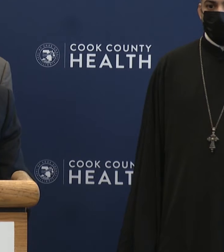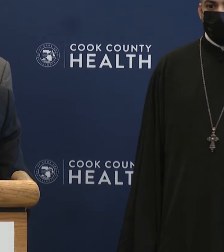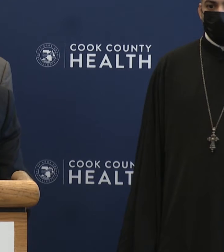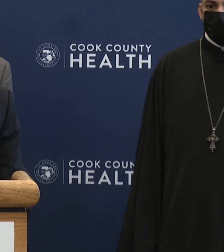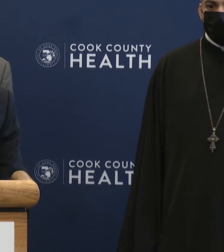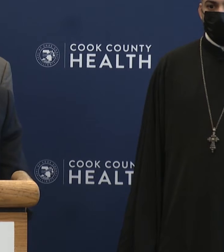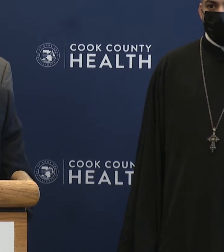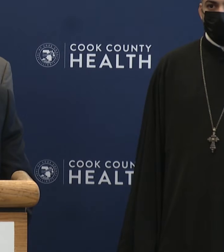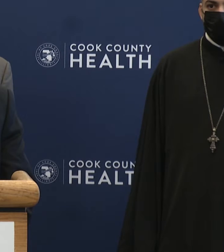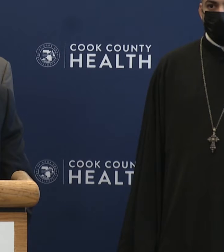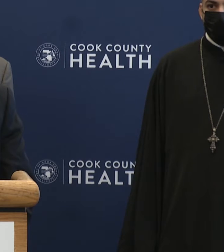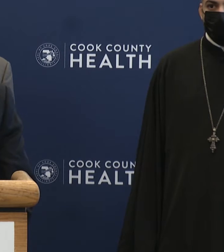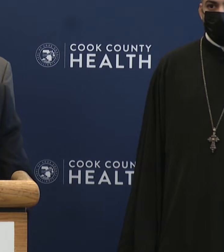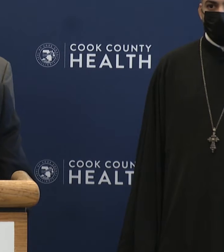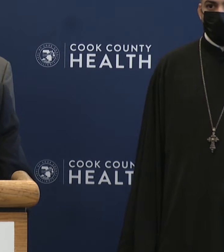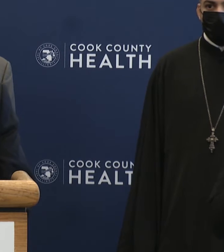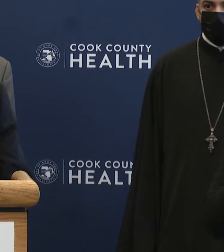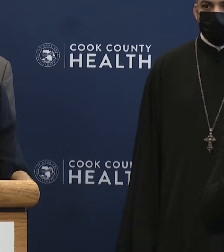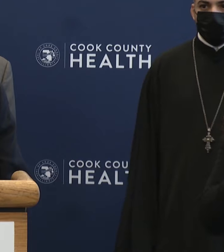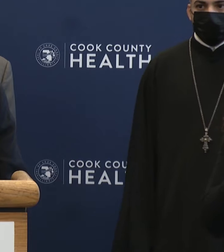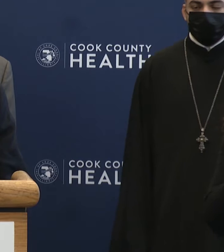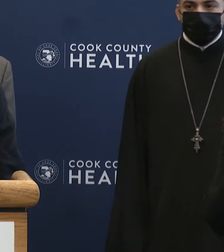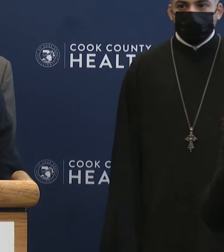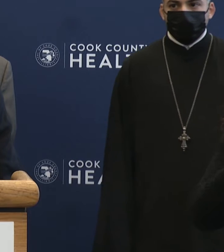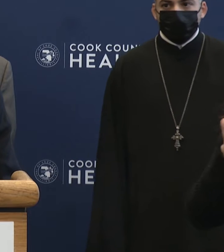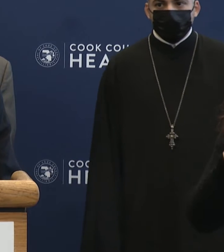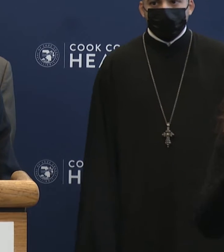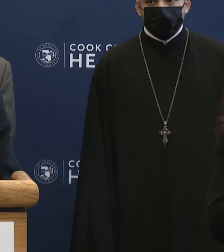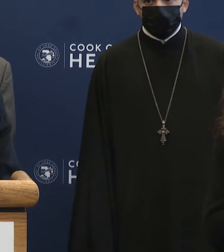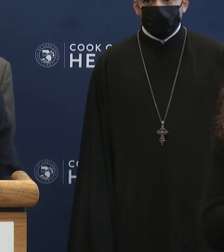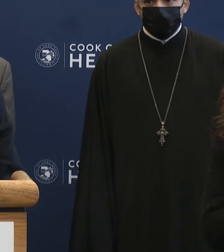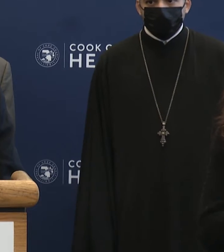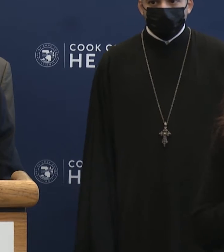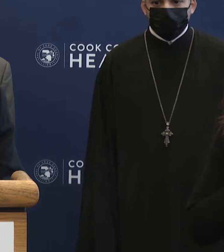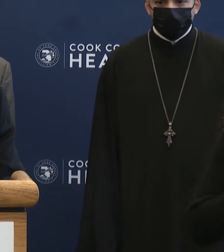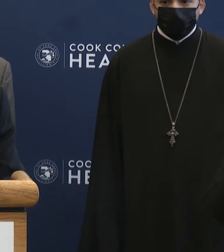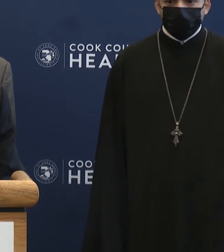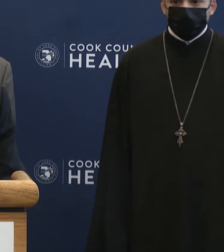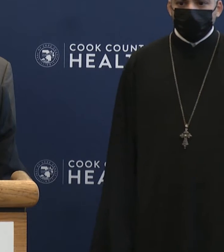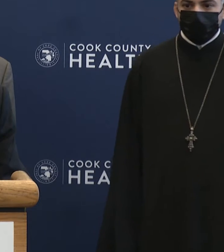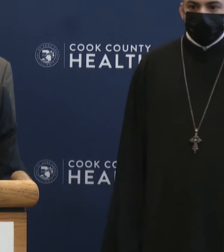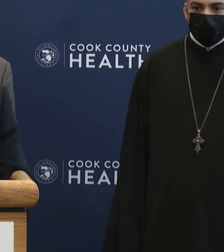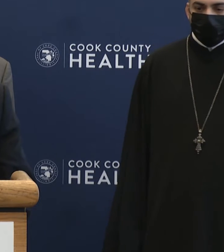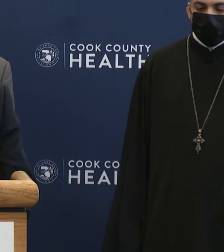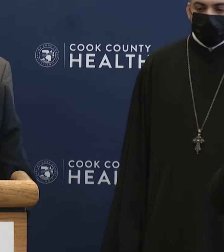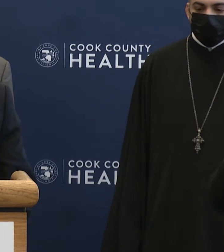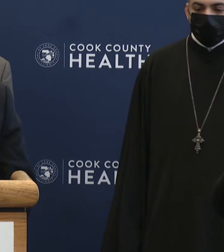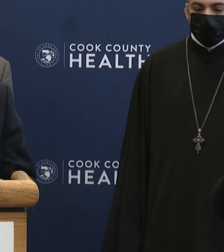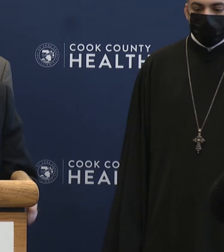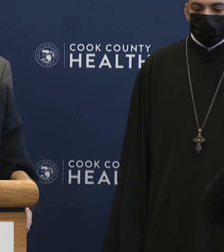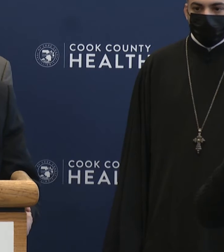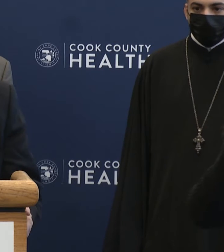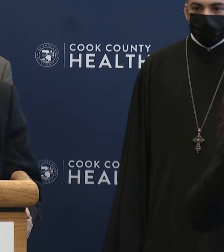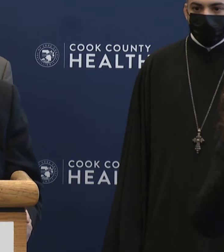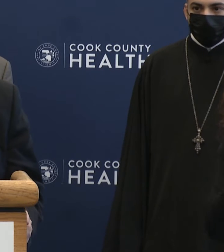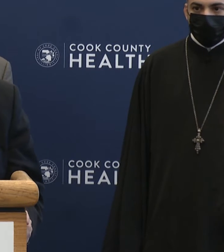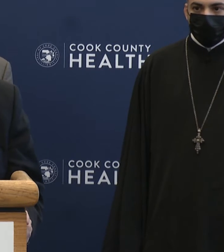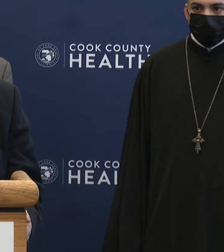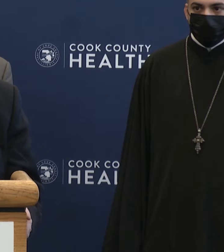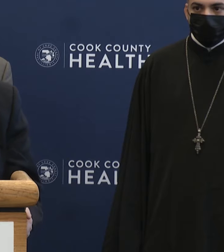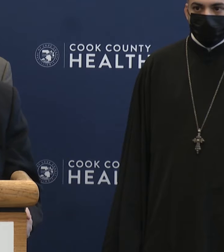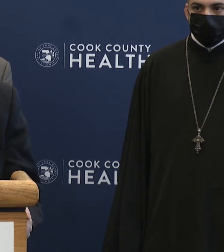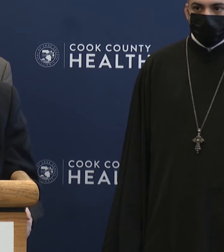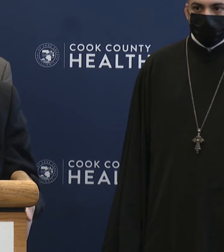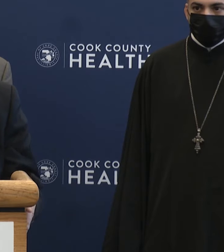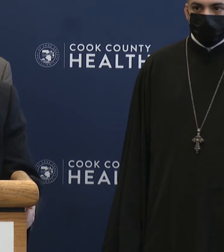for folks who come from our Francophone countries, our Catholics from Haiti and parts of Africa. Mes frères et messieurs,